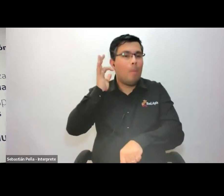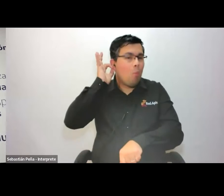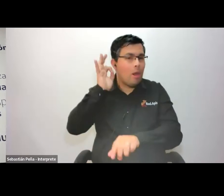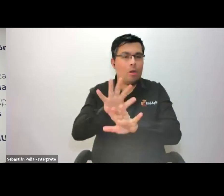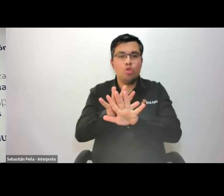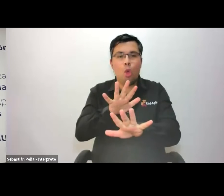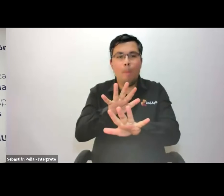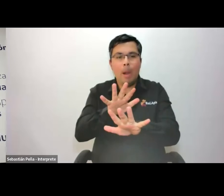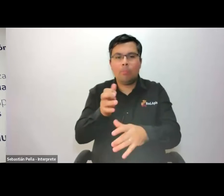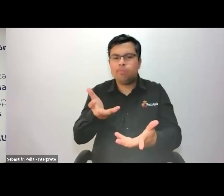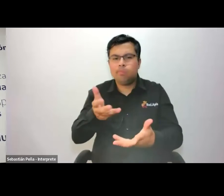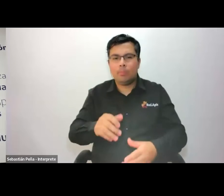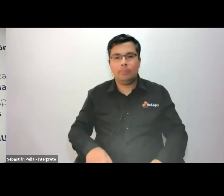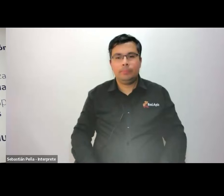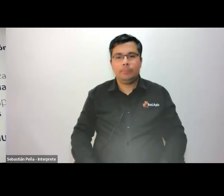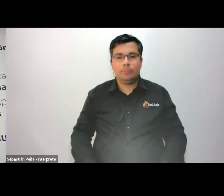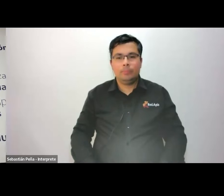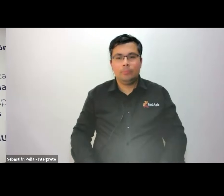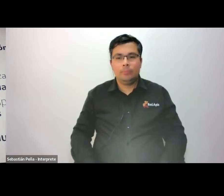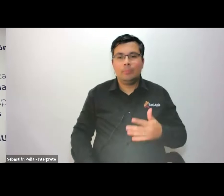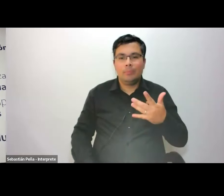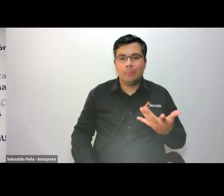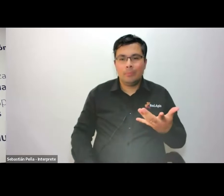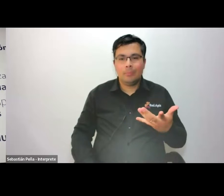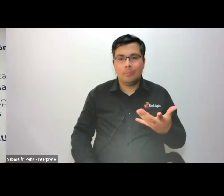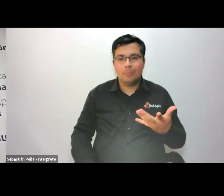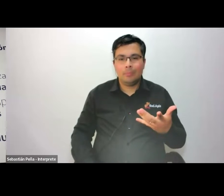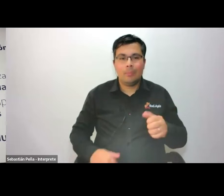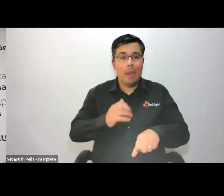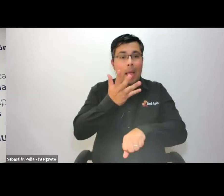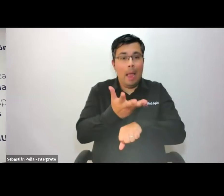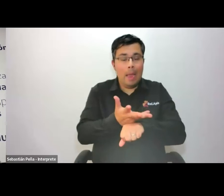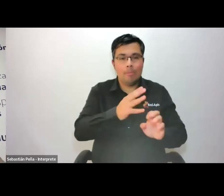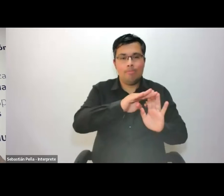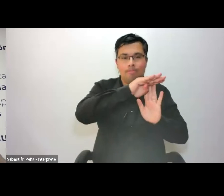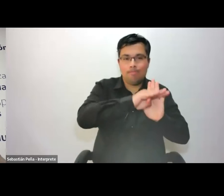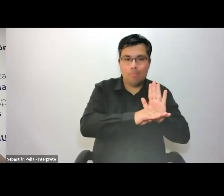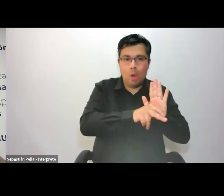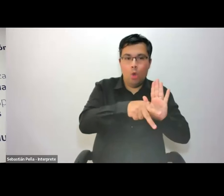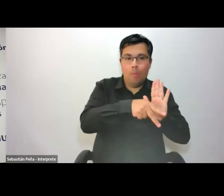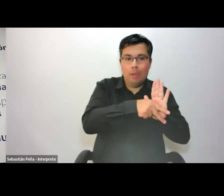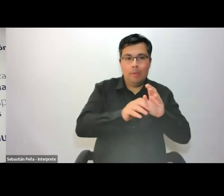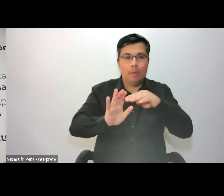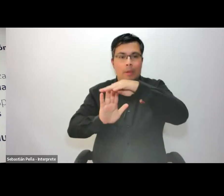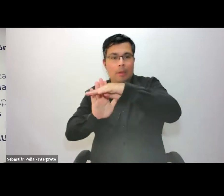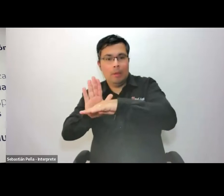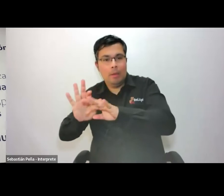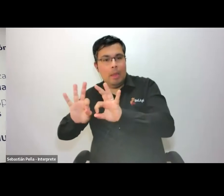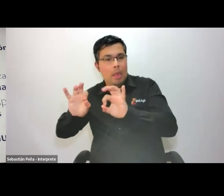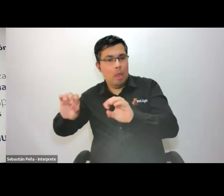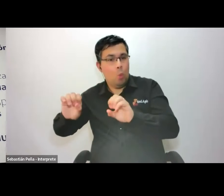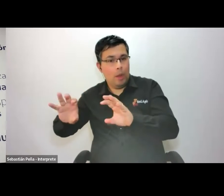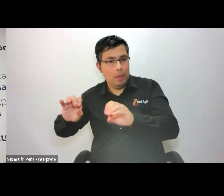hay una arista normativa y hay una arista educativa. Yo creo que en este caso en particular es donde prima la arista